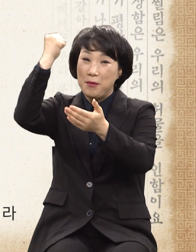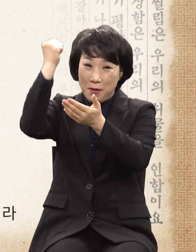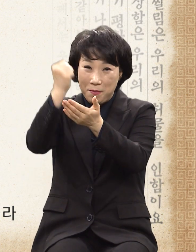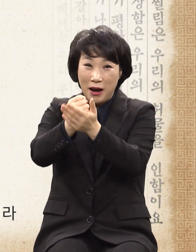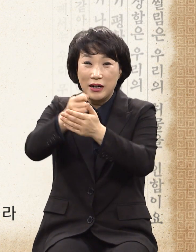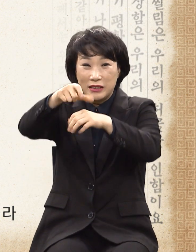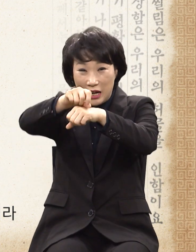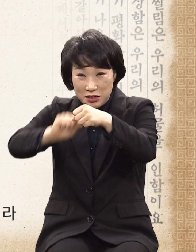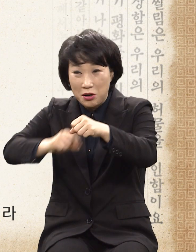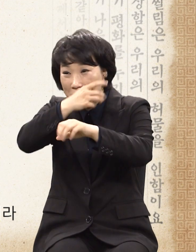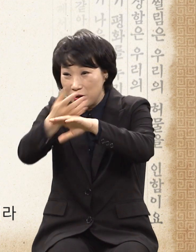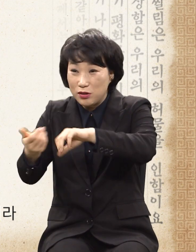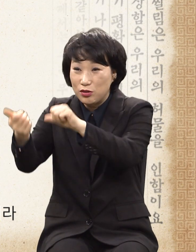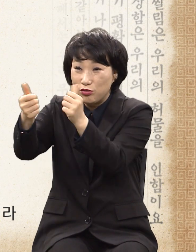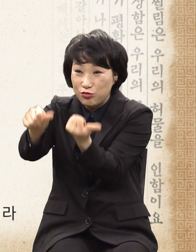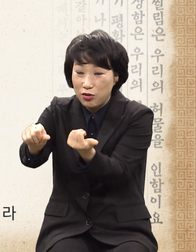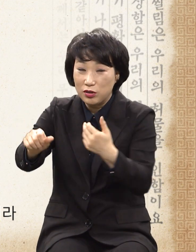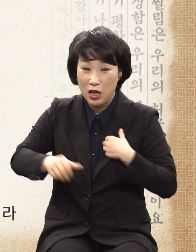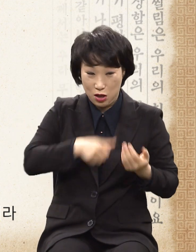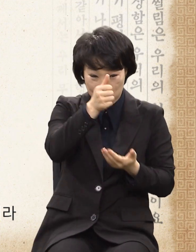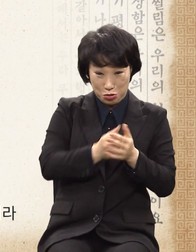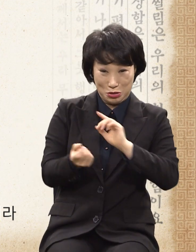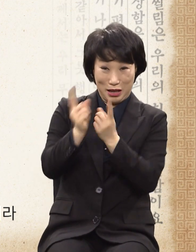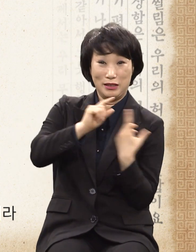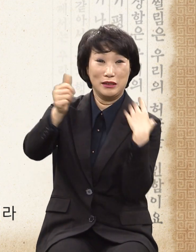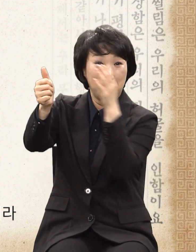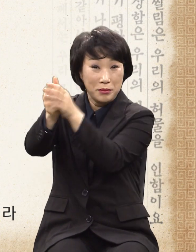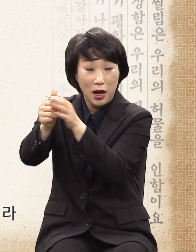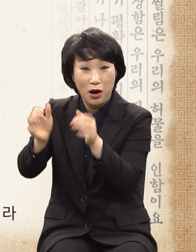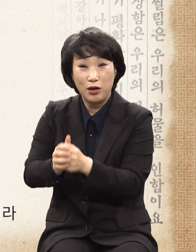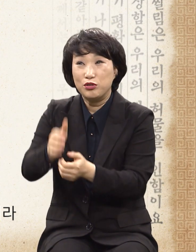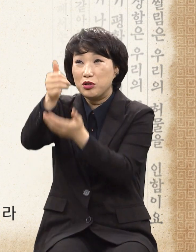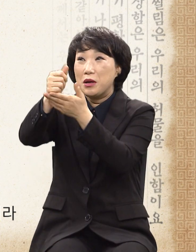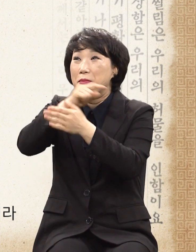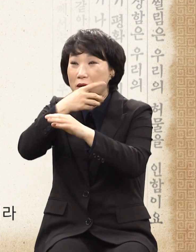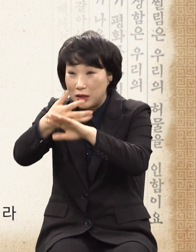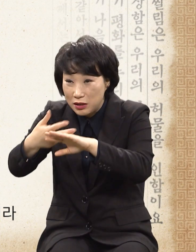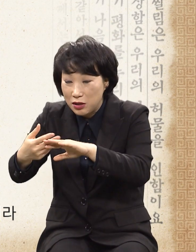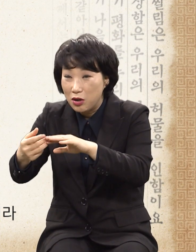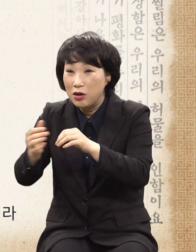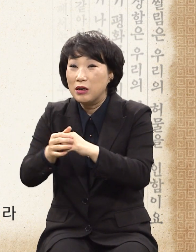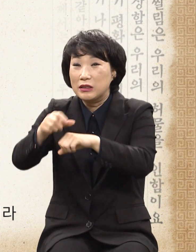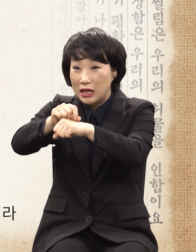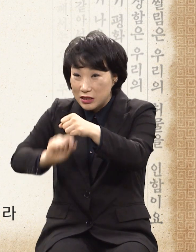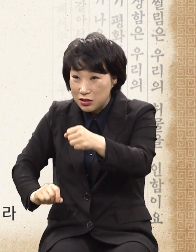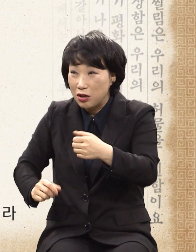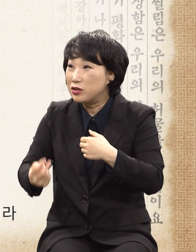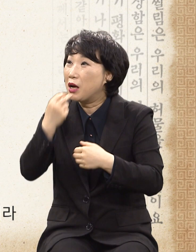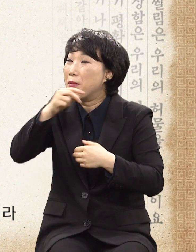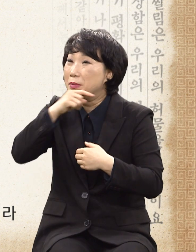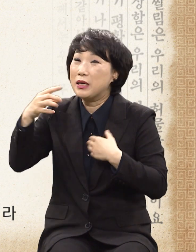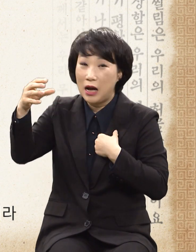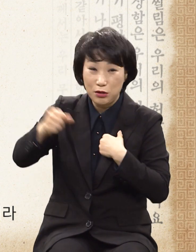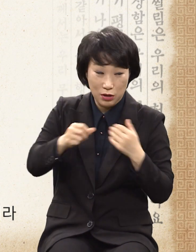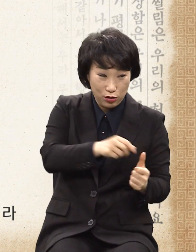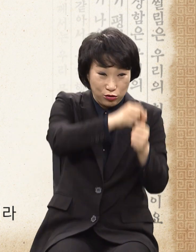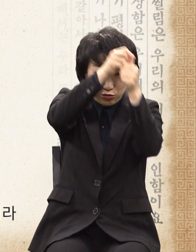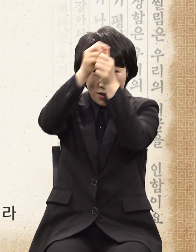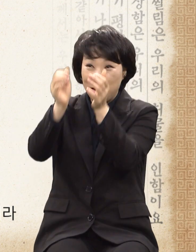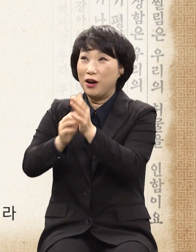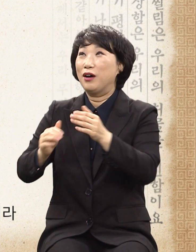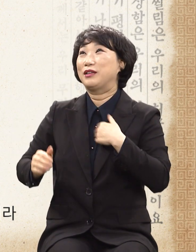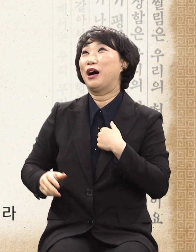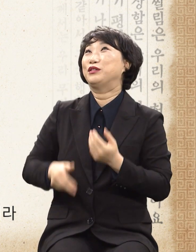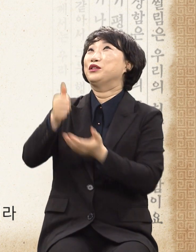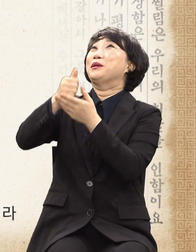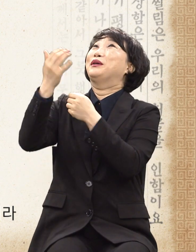십자가에서 찢어 죽으면서 내 죄를 담당하고 찢어 주고 흘리신 그 생명의 피는 나를 살렸기 때문에 나는